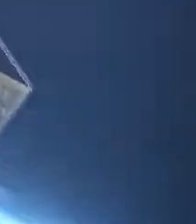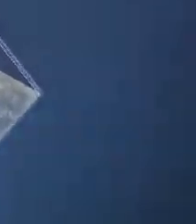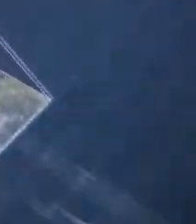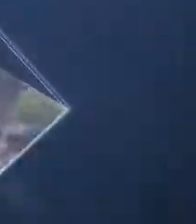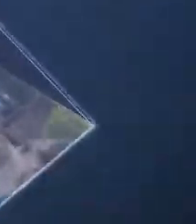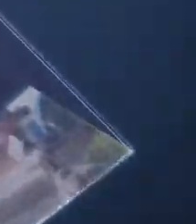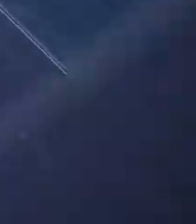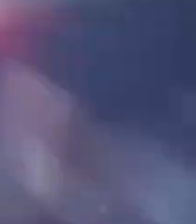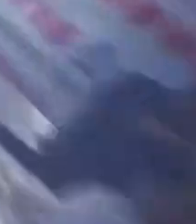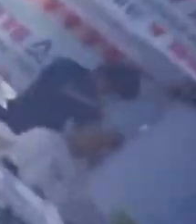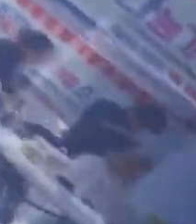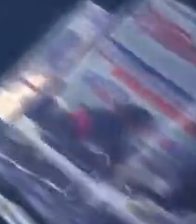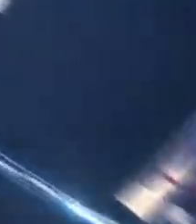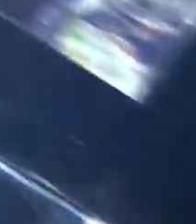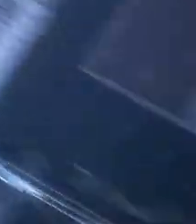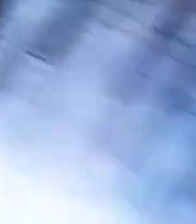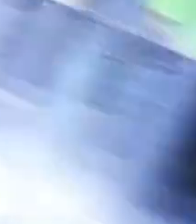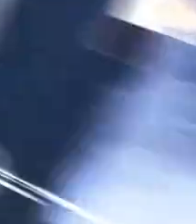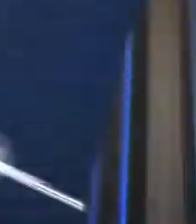기분